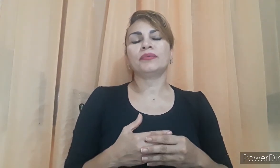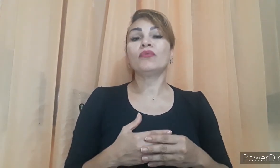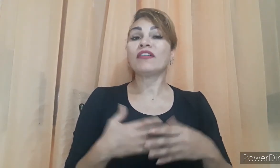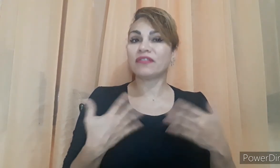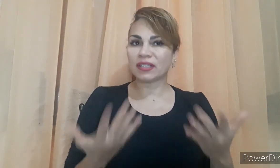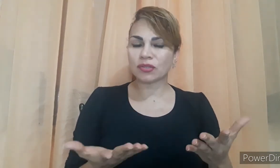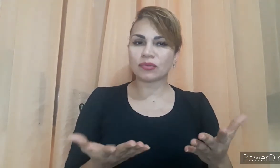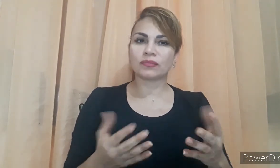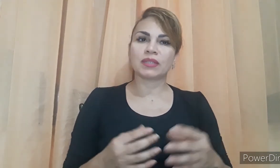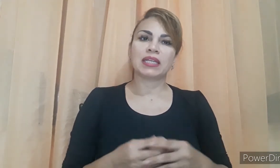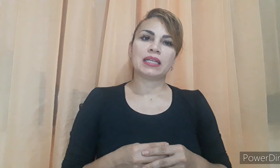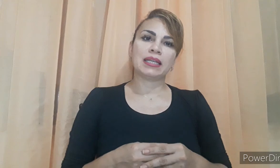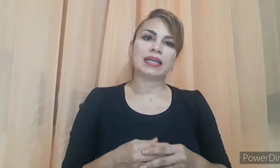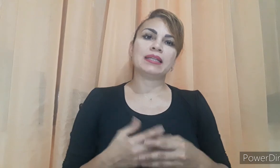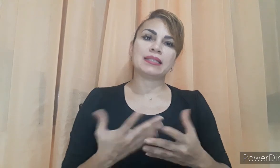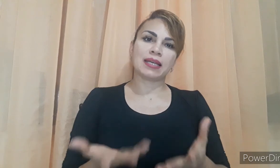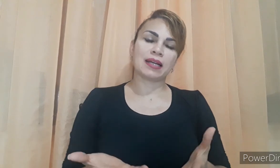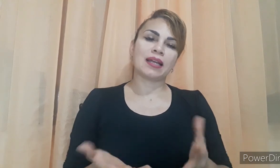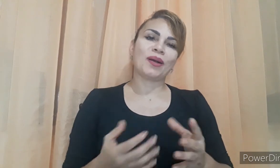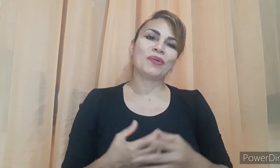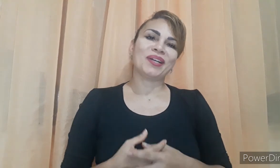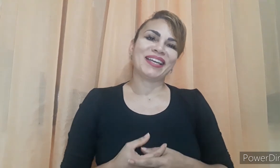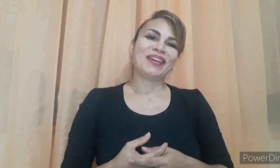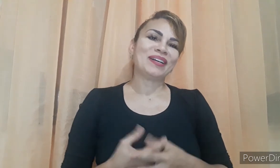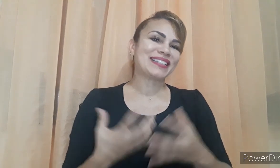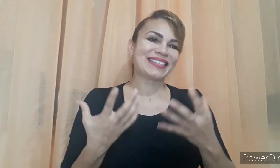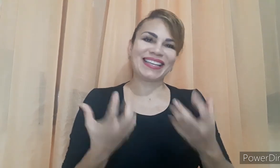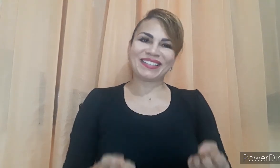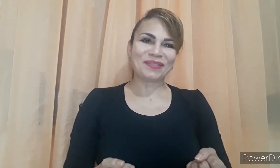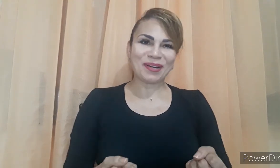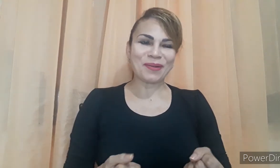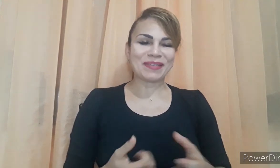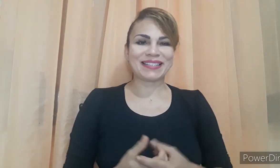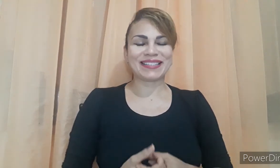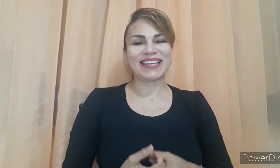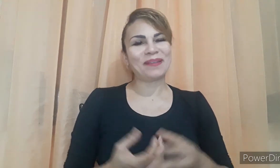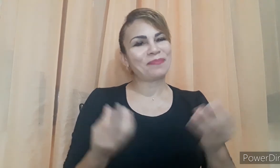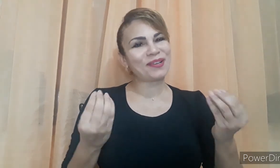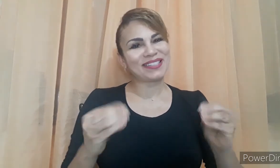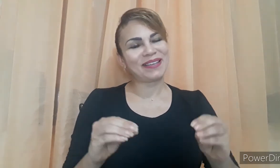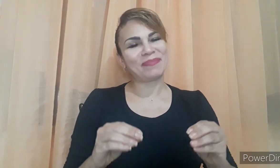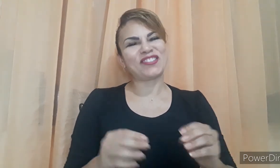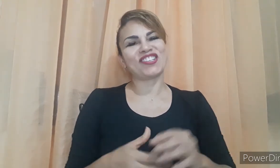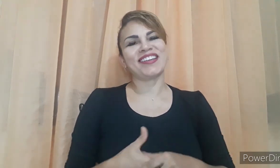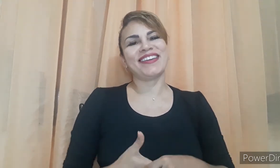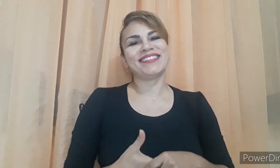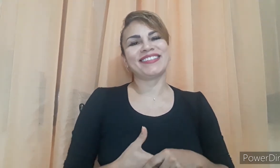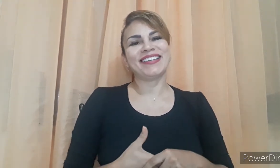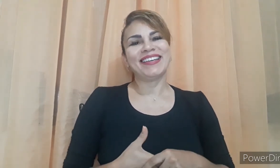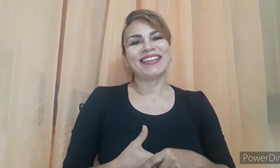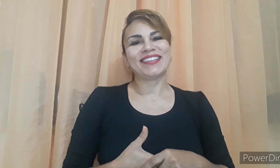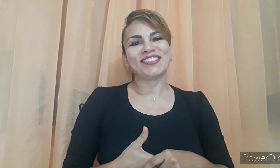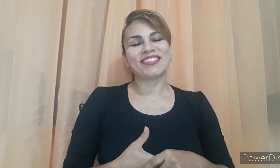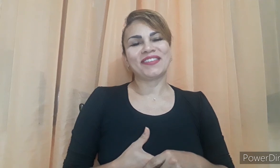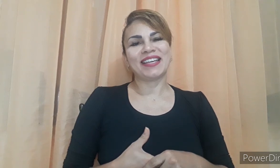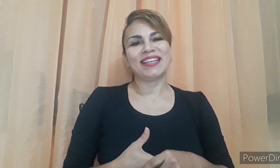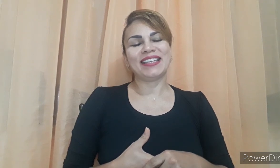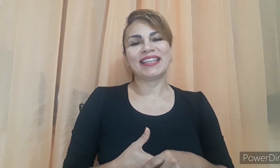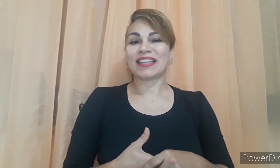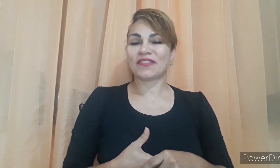o avanço, né, desse canal, eu aceito com o maior prazer. Posta aí pra gente, que a gente vai tentar fazer